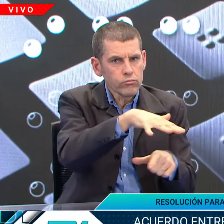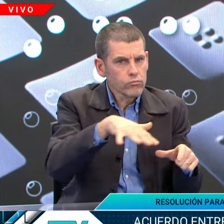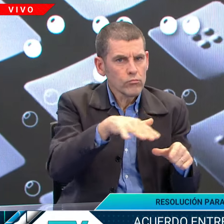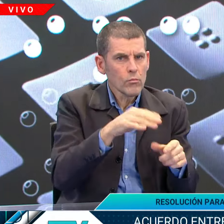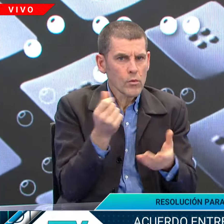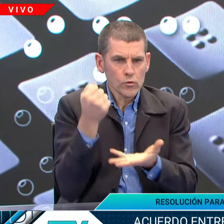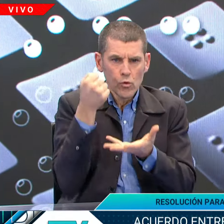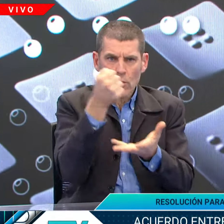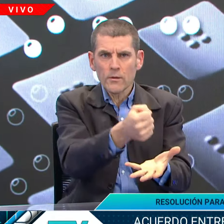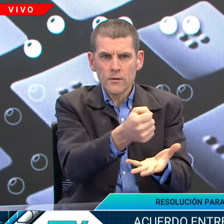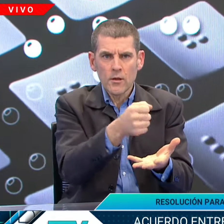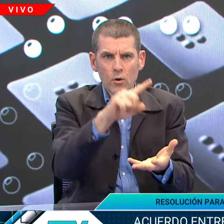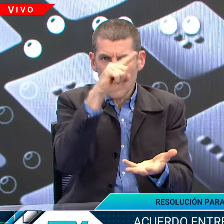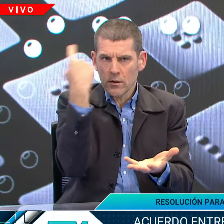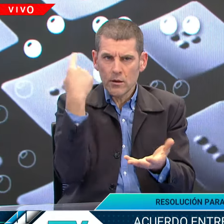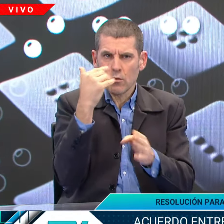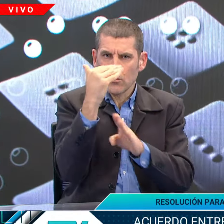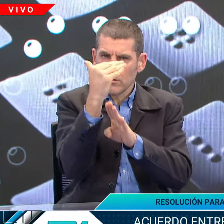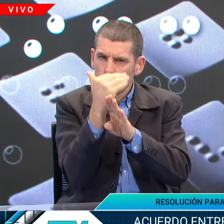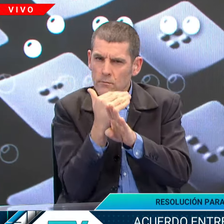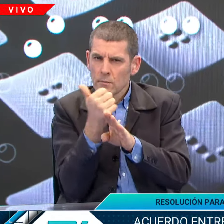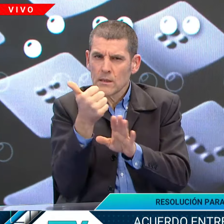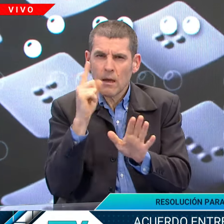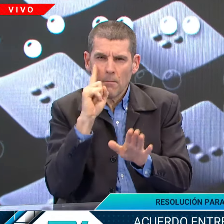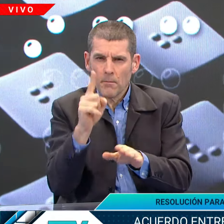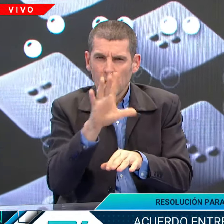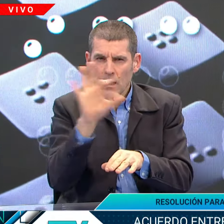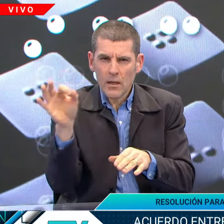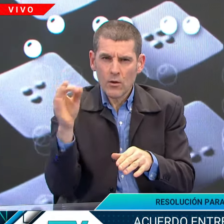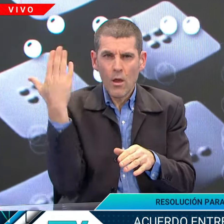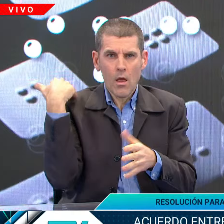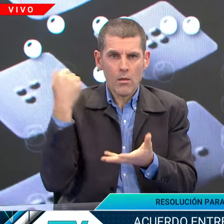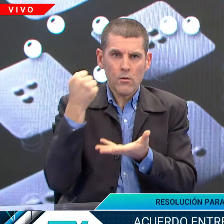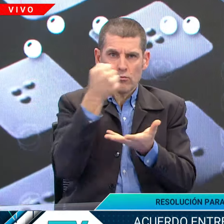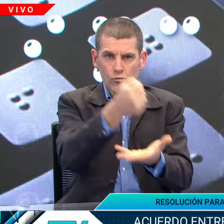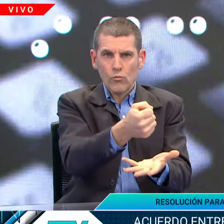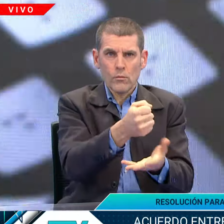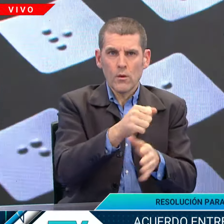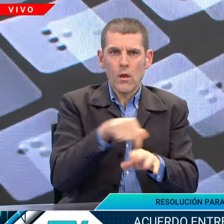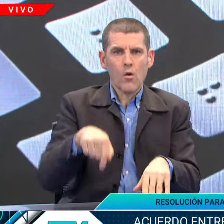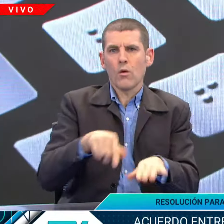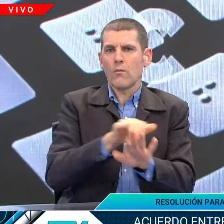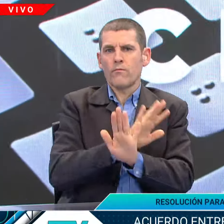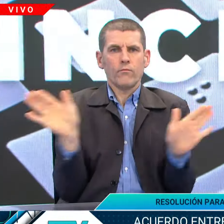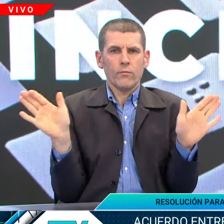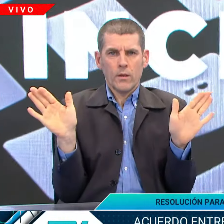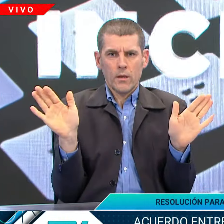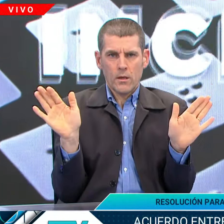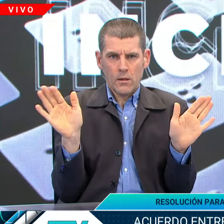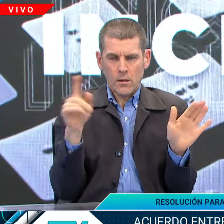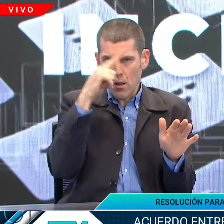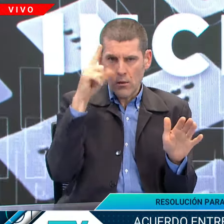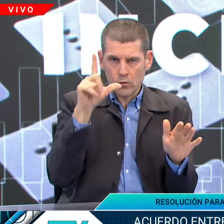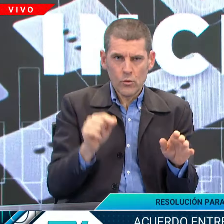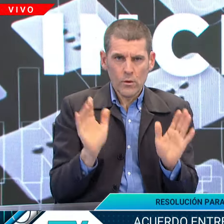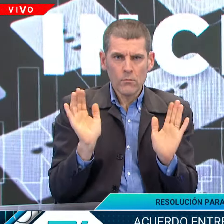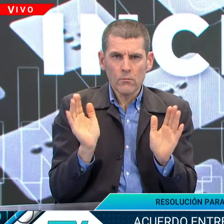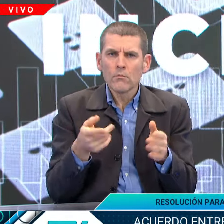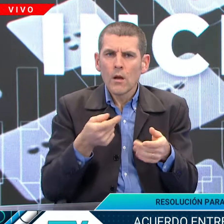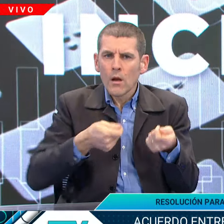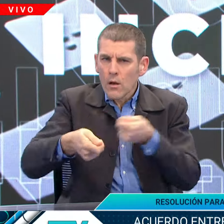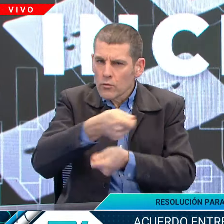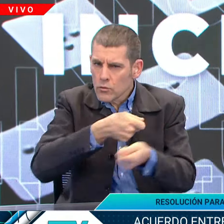descuento de 6.500 millones que anteriormente proporcionaba el gobierno nacional. La negociación también